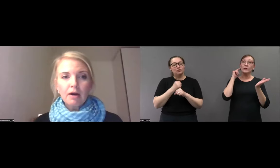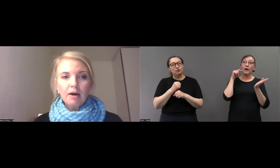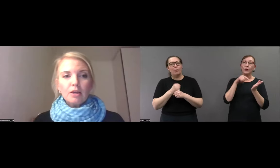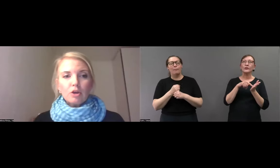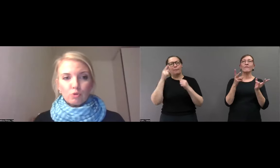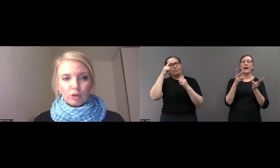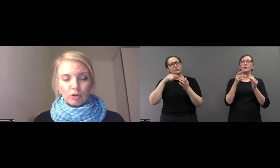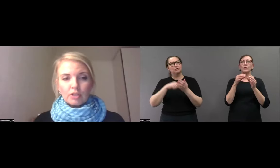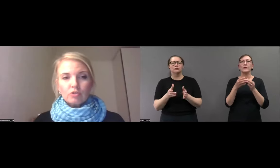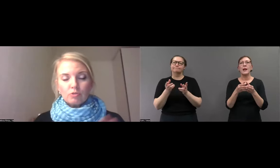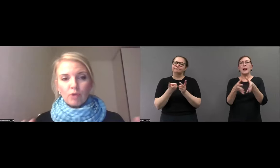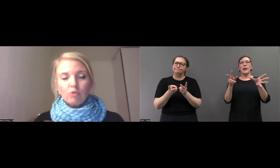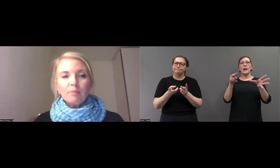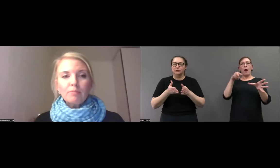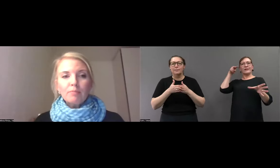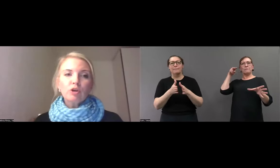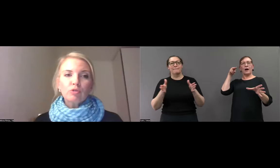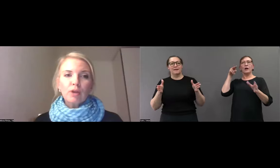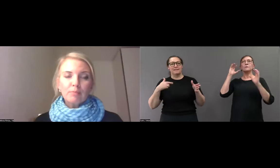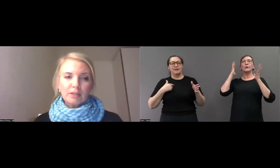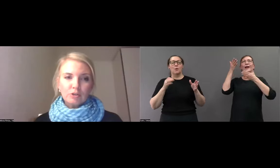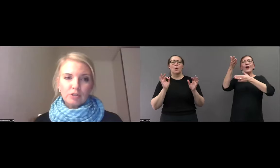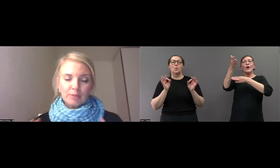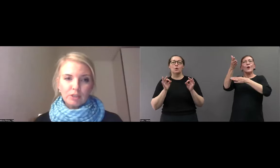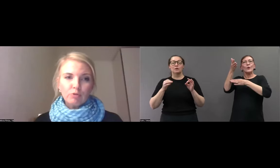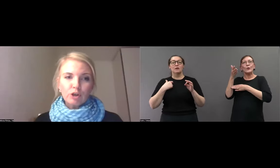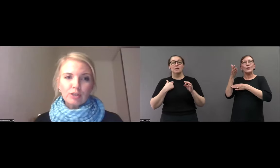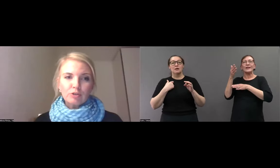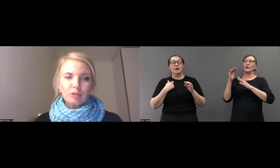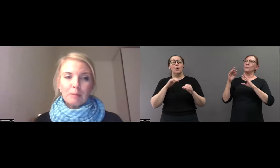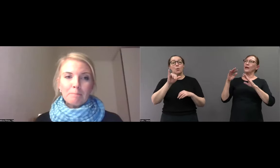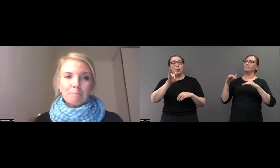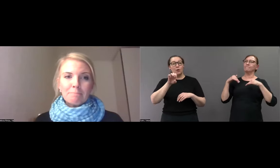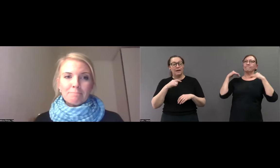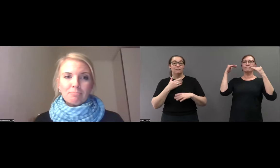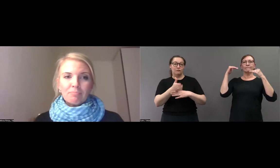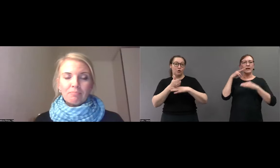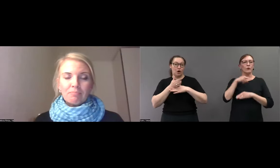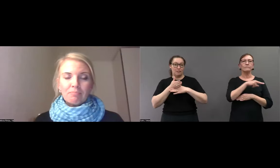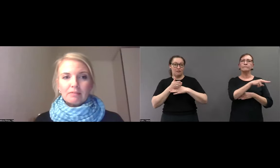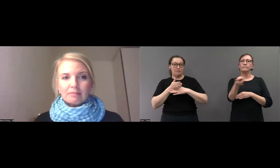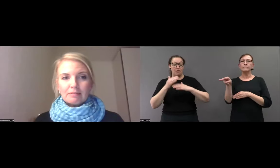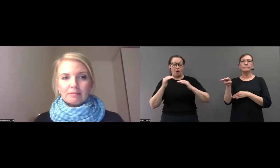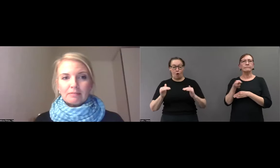laajempaa yhtiötasoa, ylempi tasosta, tämmöistä yhtiötasosta